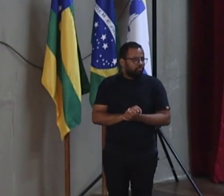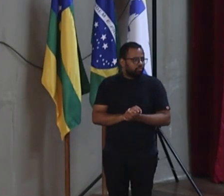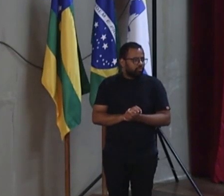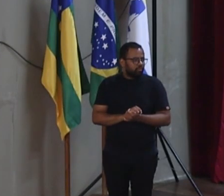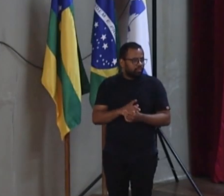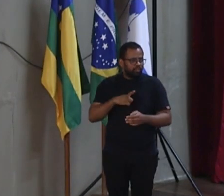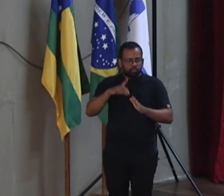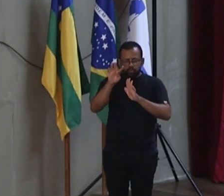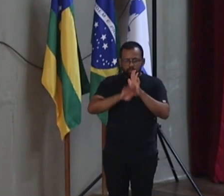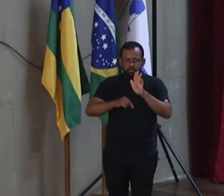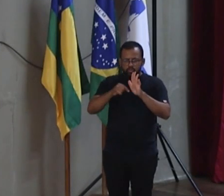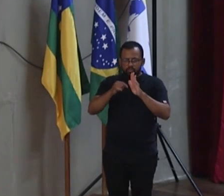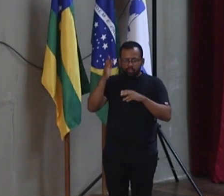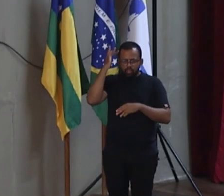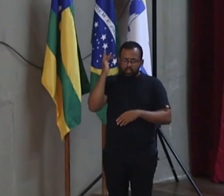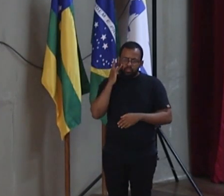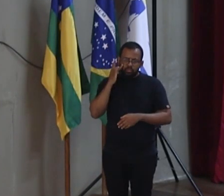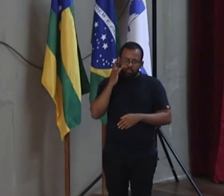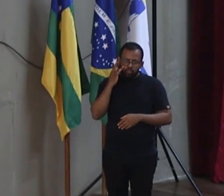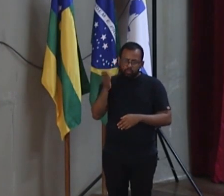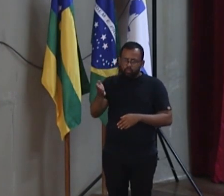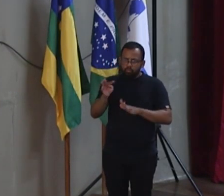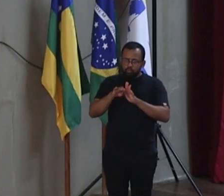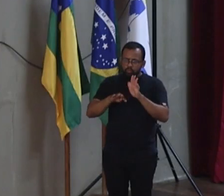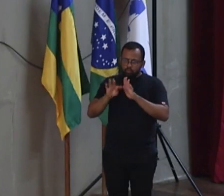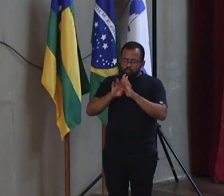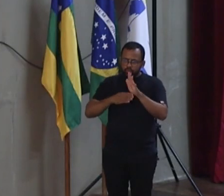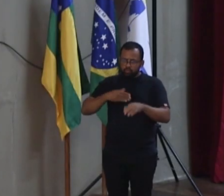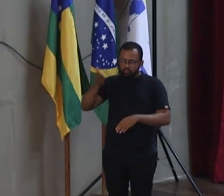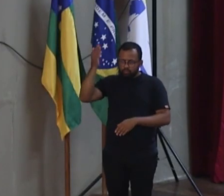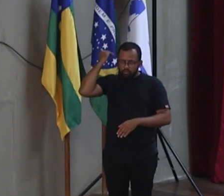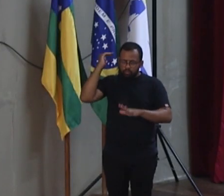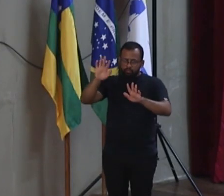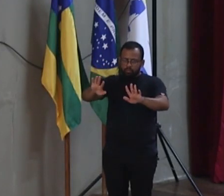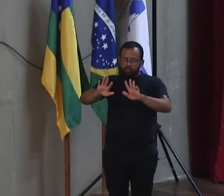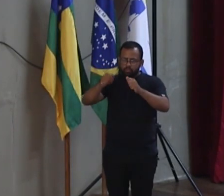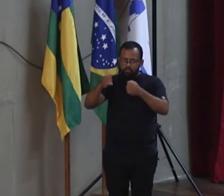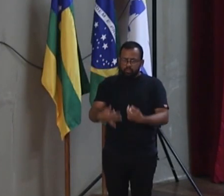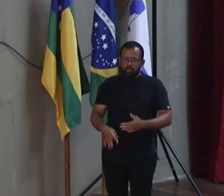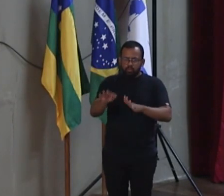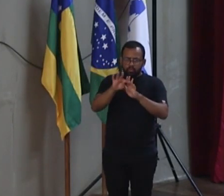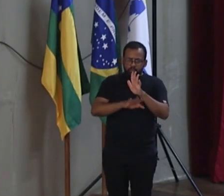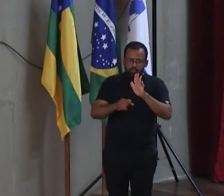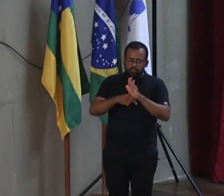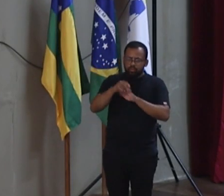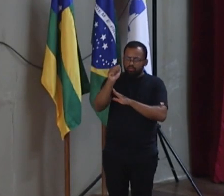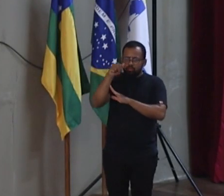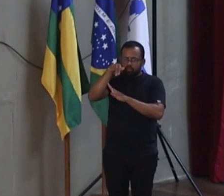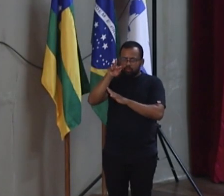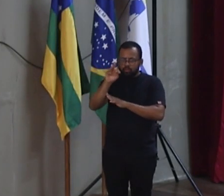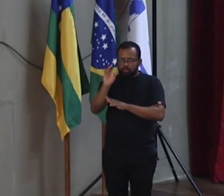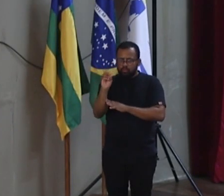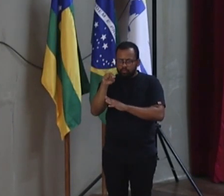Tem o meu texto, que acho que é o mais antigo, mas eu gostaria de mencionar o texto de Antonieta